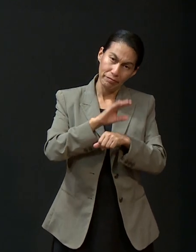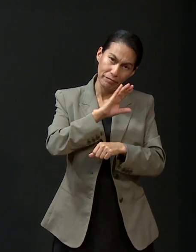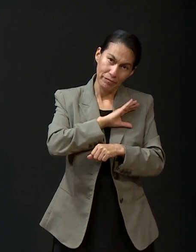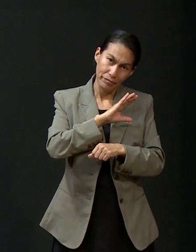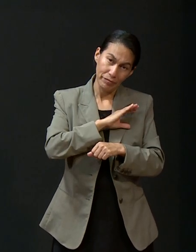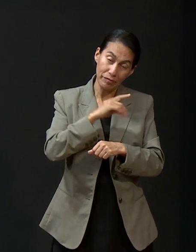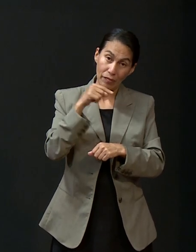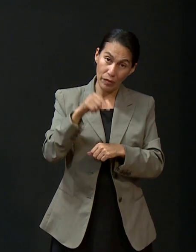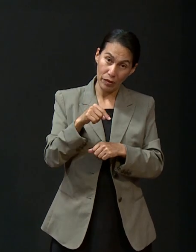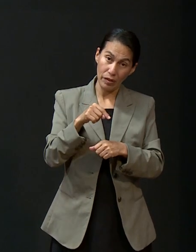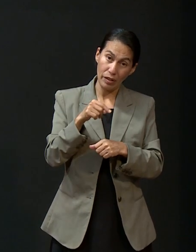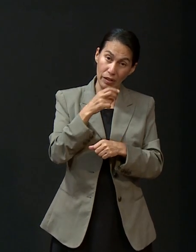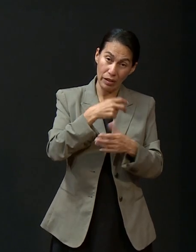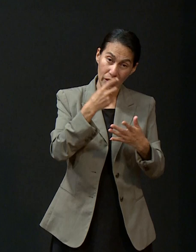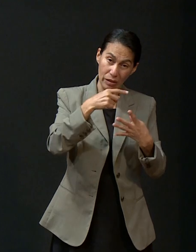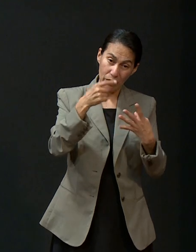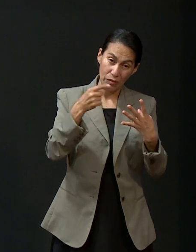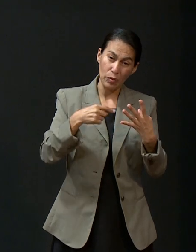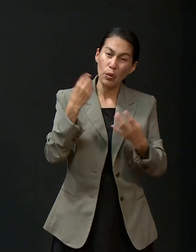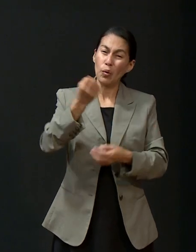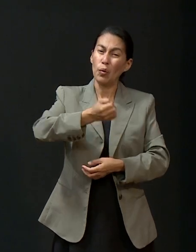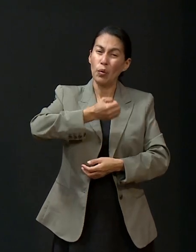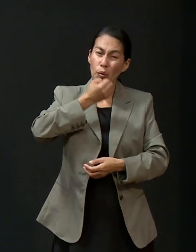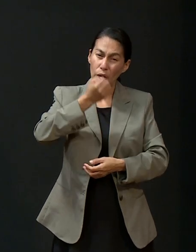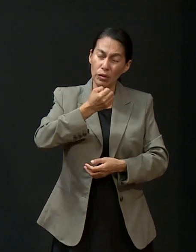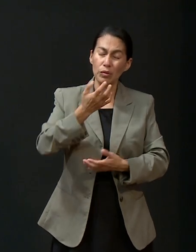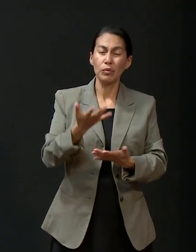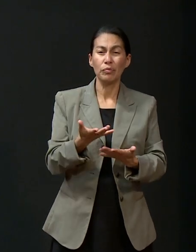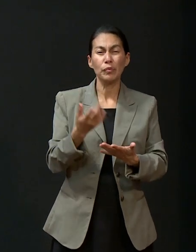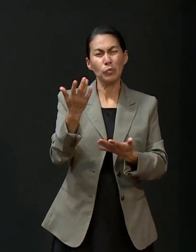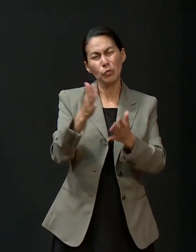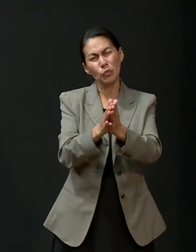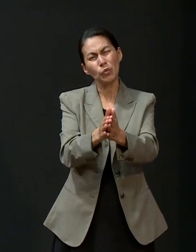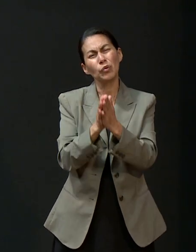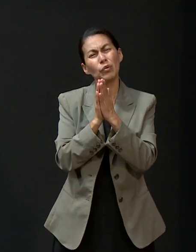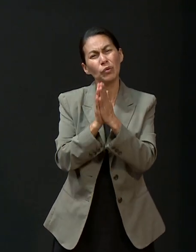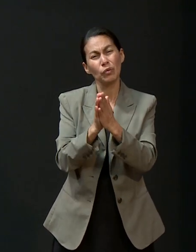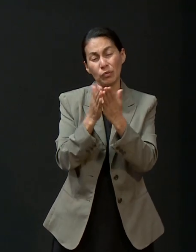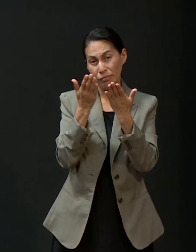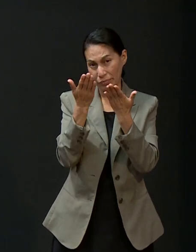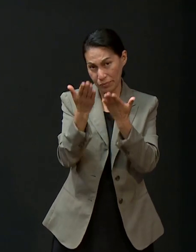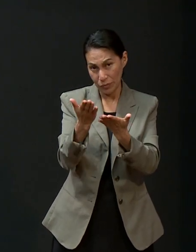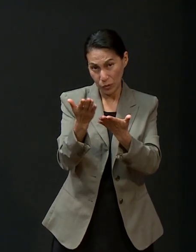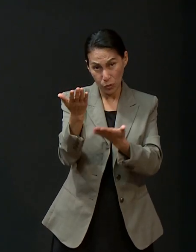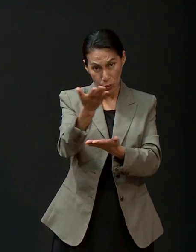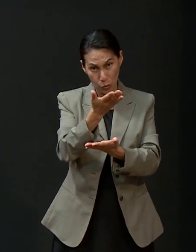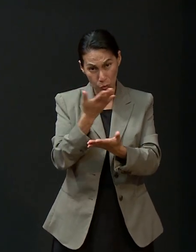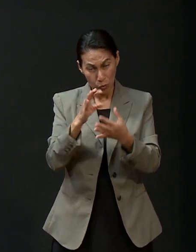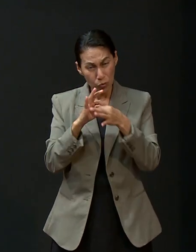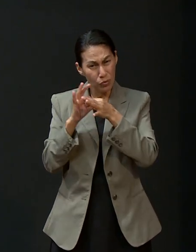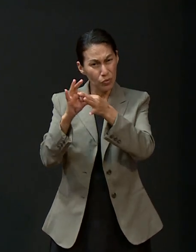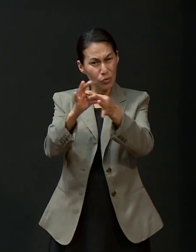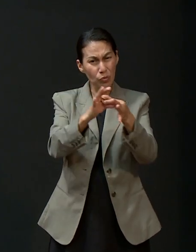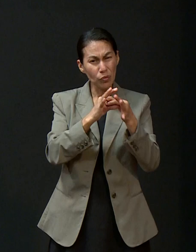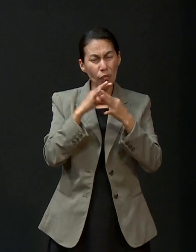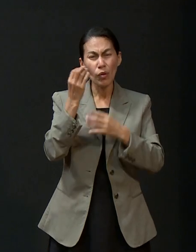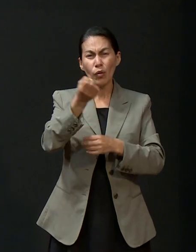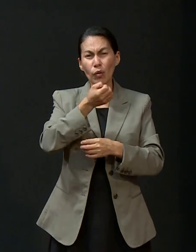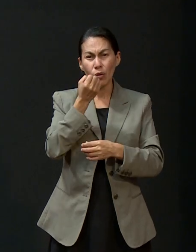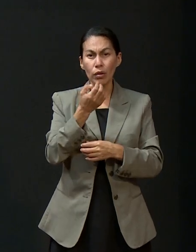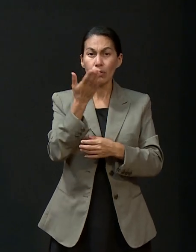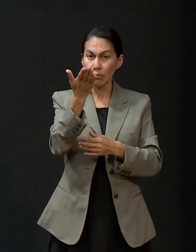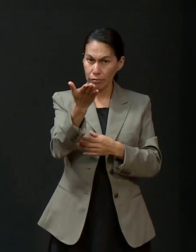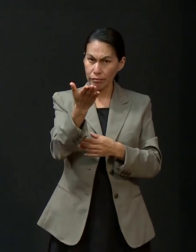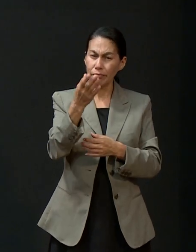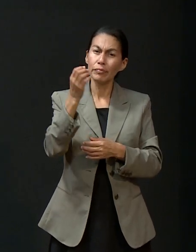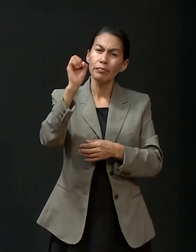Queridos Estas son las oraciones Que nos han Llegado al programa Yo les pido Que oremos Que nos unamos En oración Así que